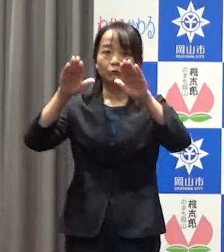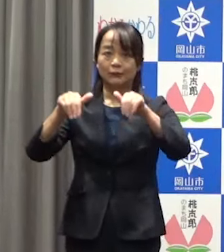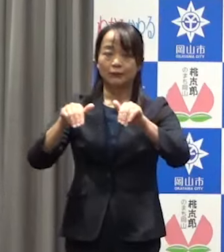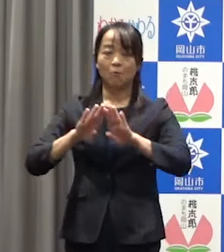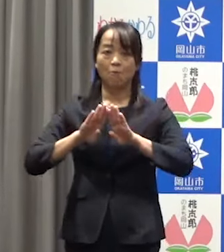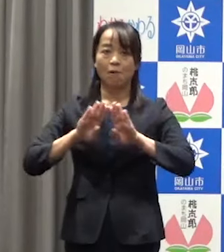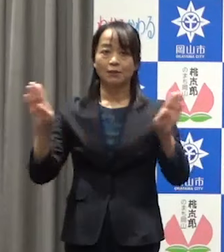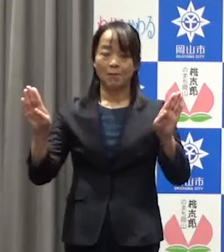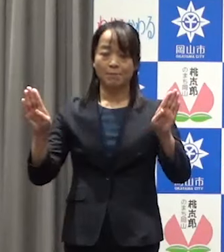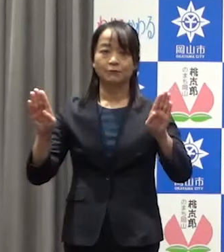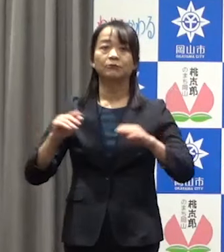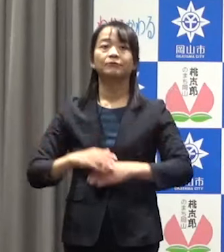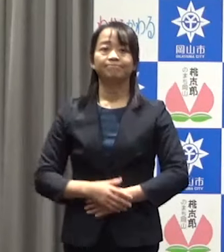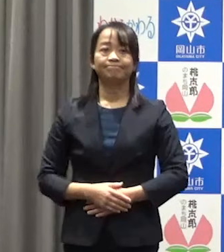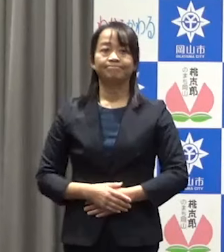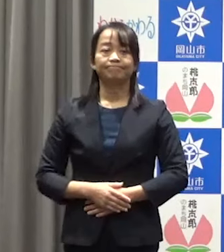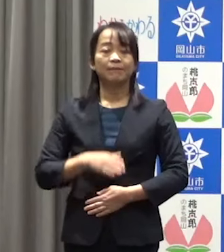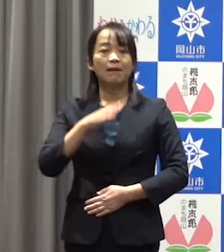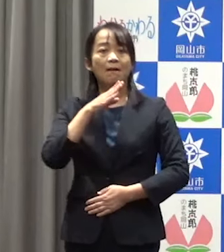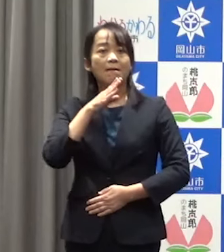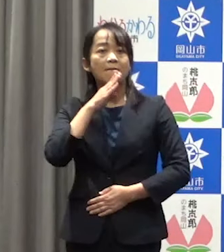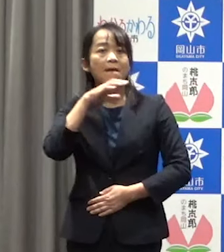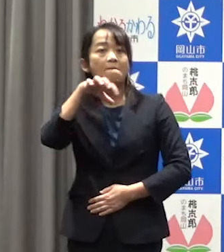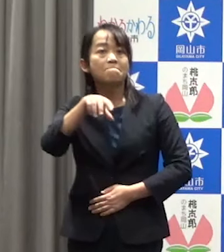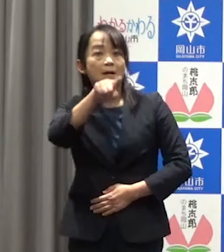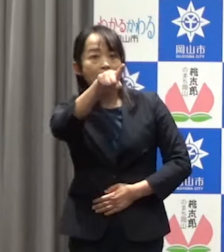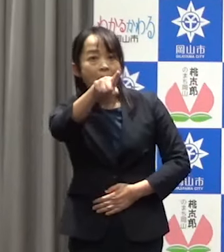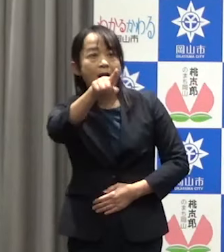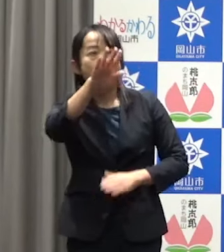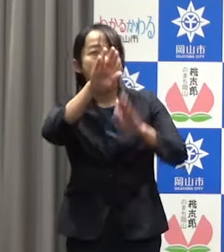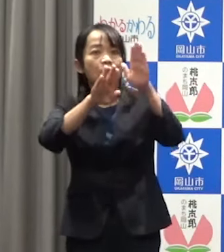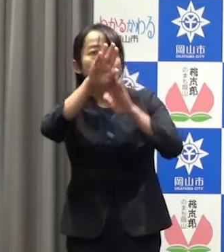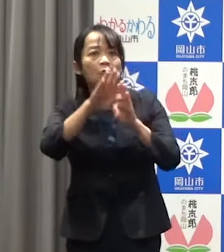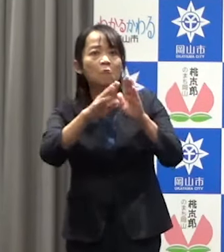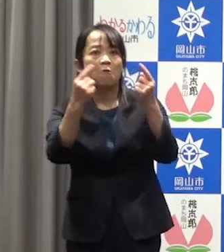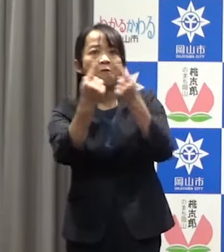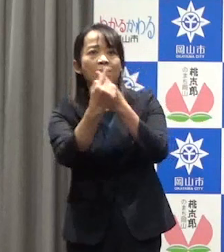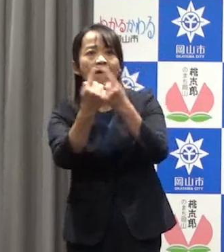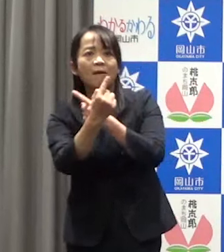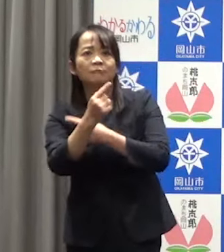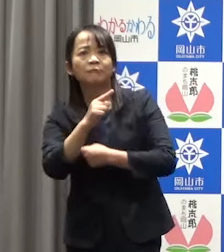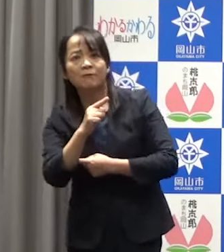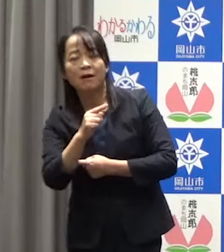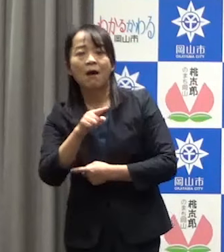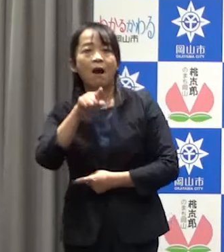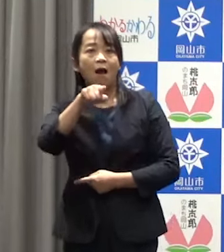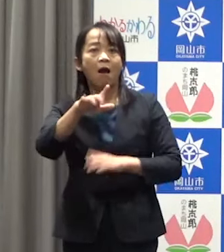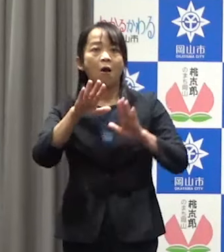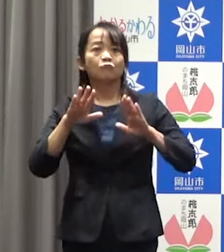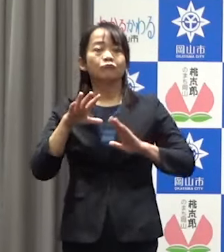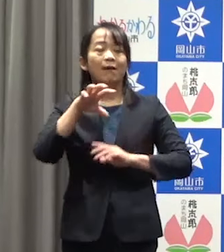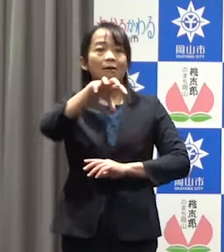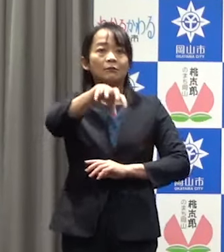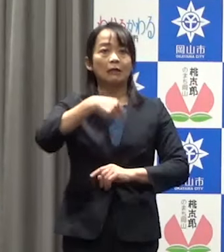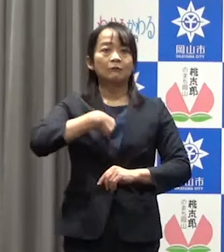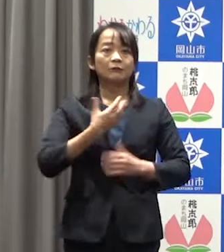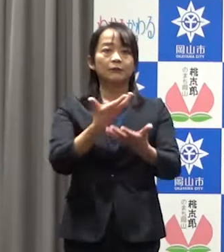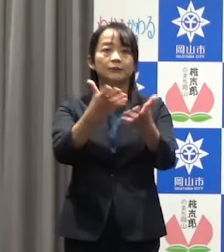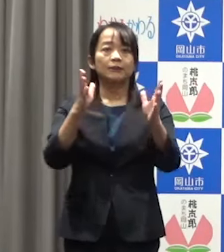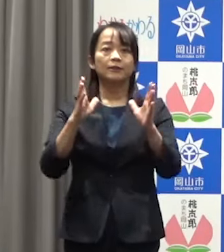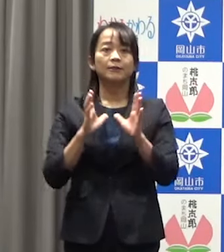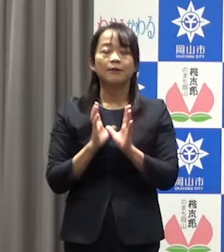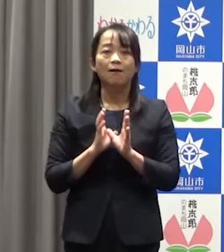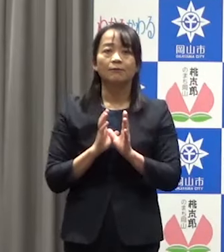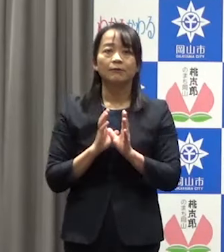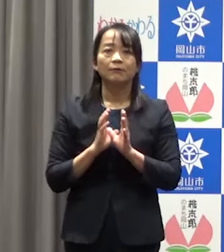。現場のニーズは刻々と変わることから、受け入れ先の自治体や他の政